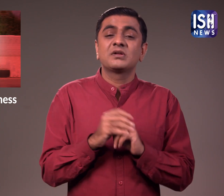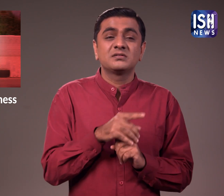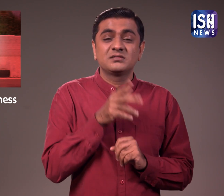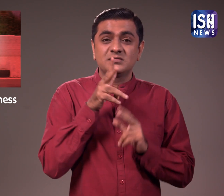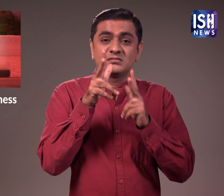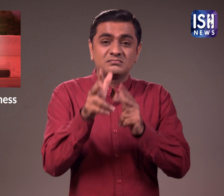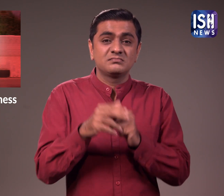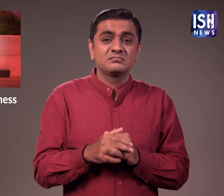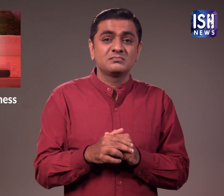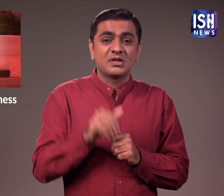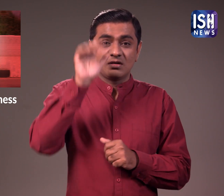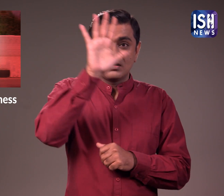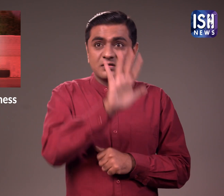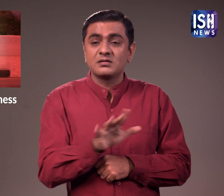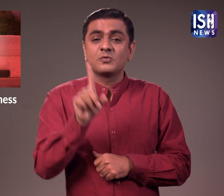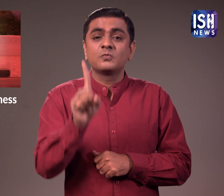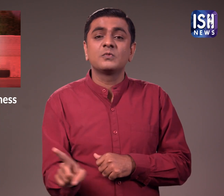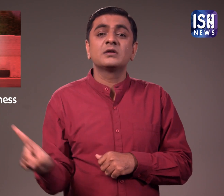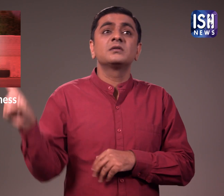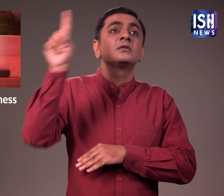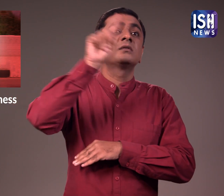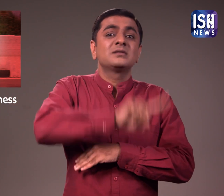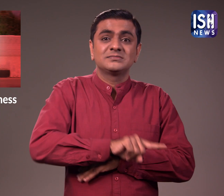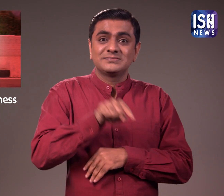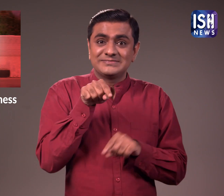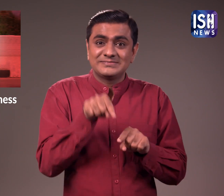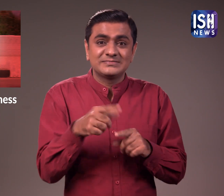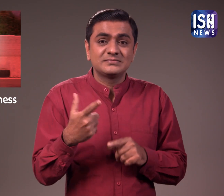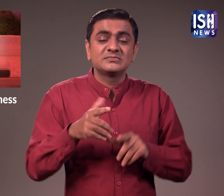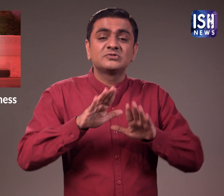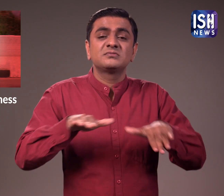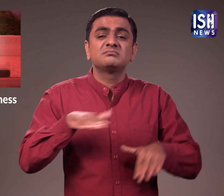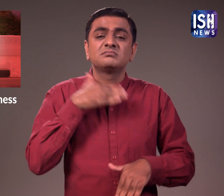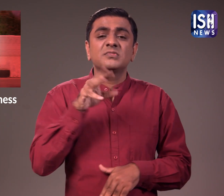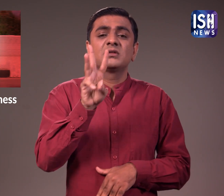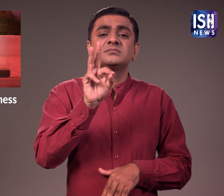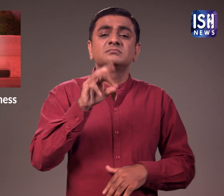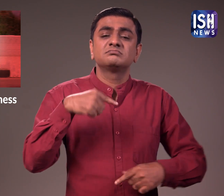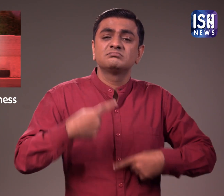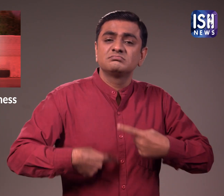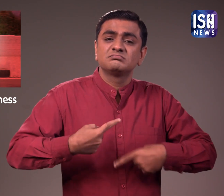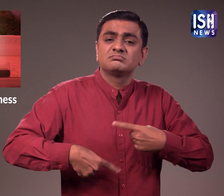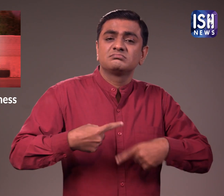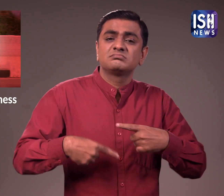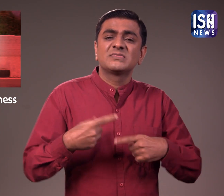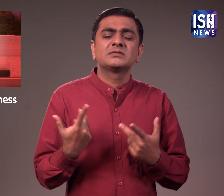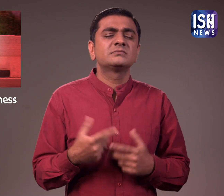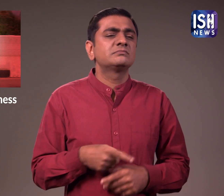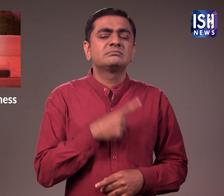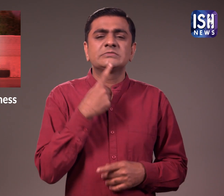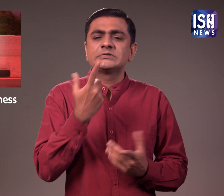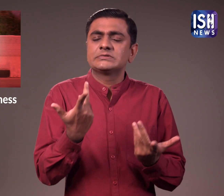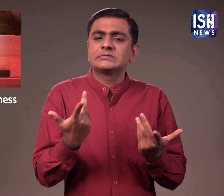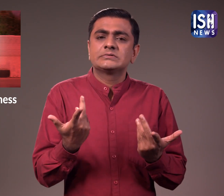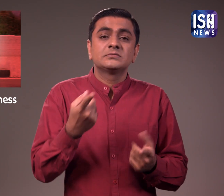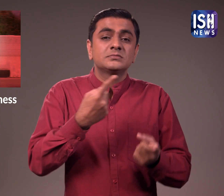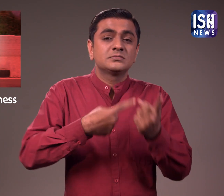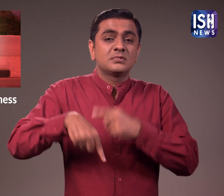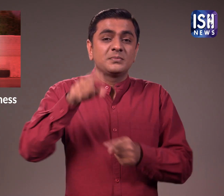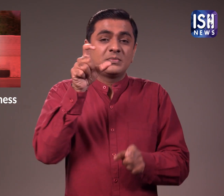उन्होंने कहा कि भारत की सडकों पर हर दिन कम से कम 30 बच्चे मारे जाते हैं किसी भी दुरगटना से